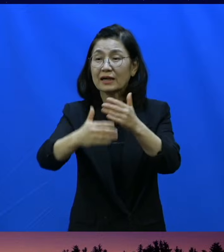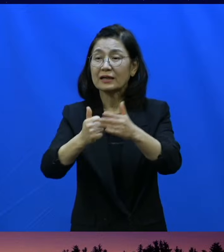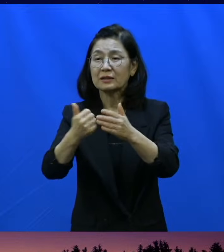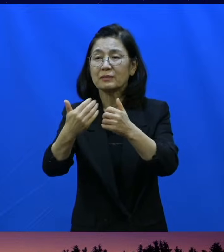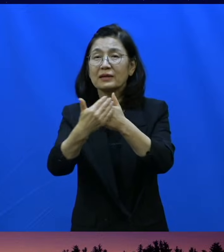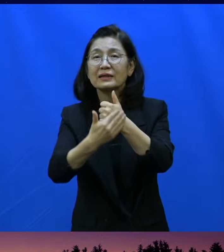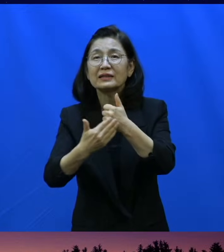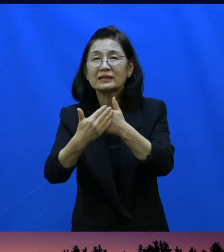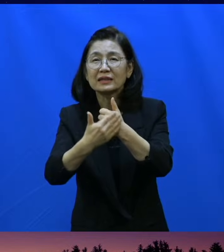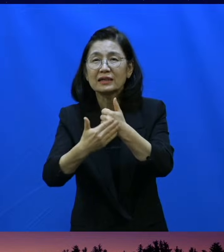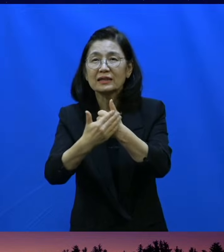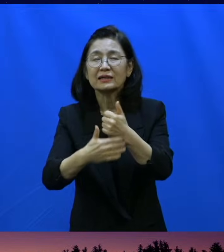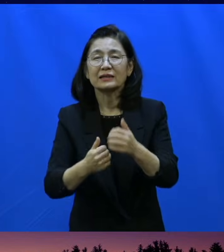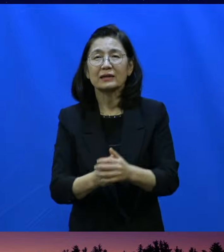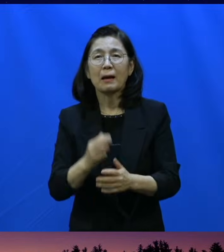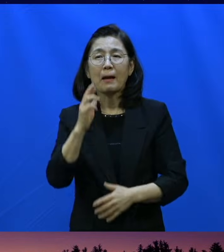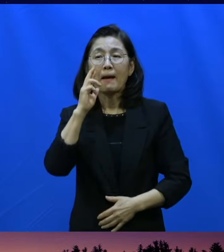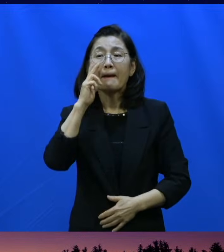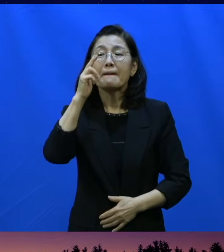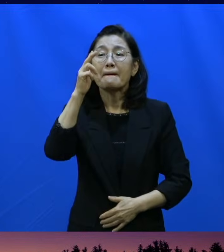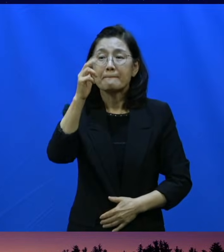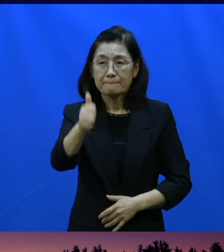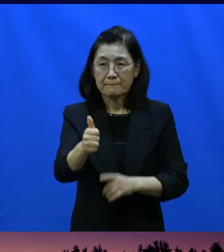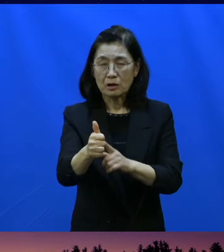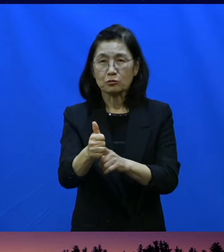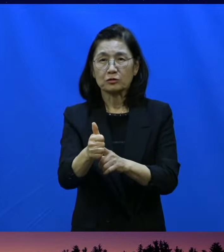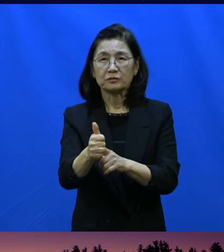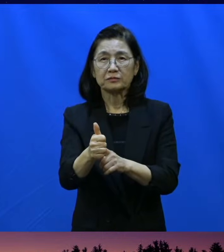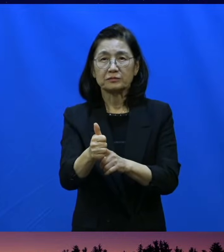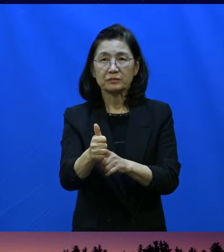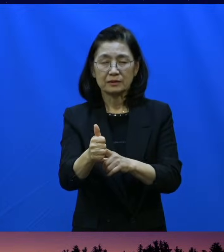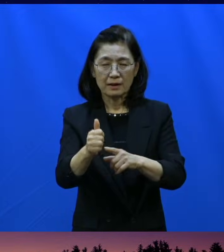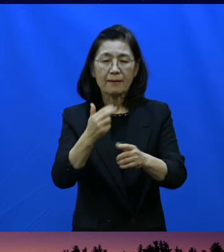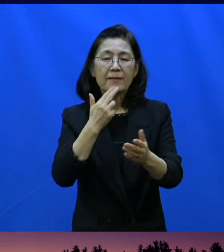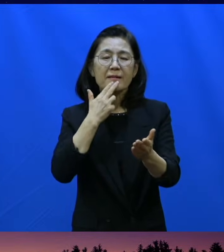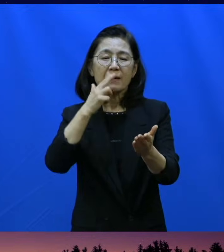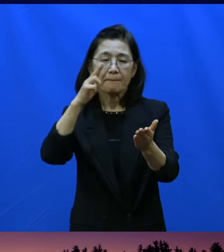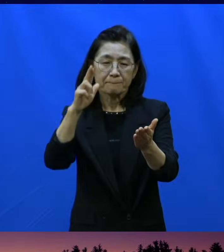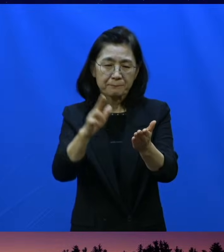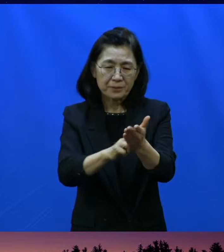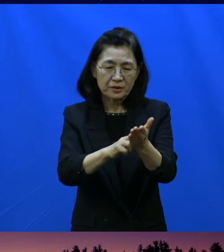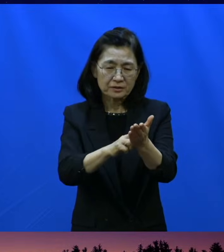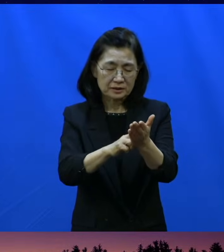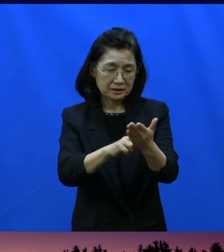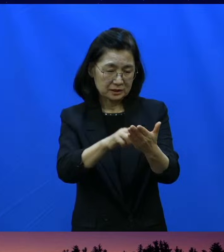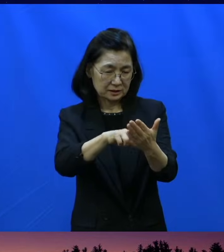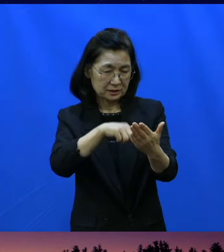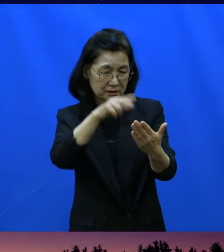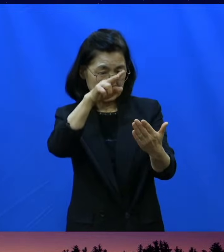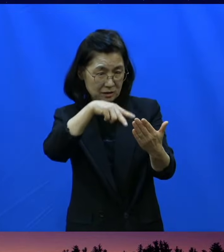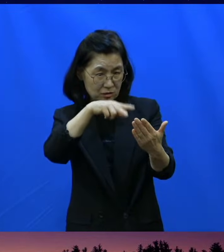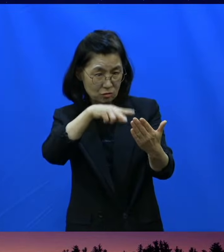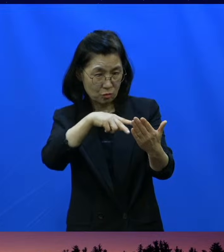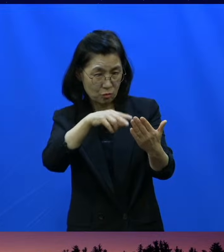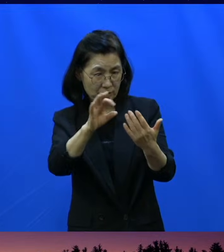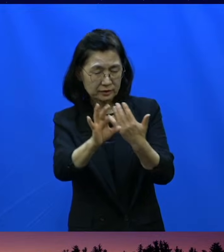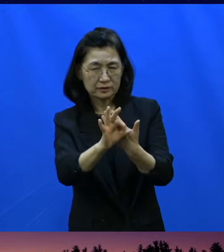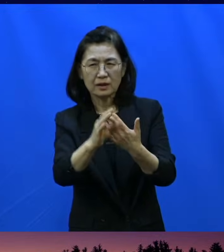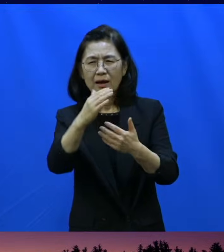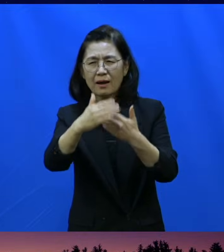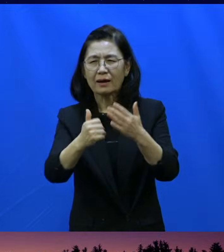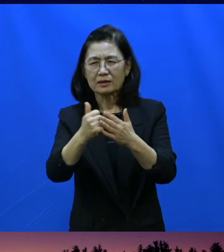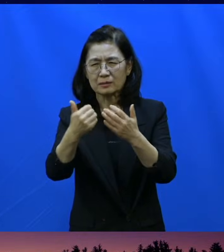근데 여러분, 여기서뿐만 아니라 바울의 이 서신 안에는 이 은혜라는 단어가 빠지지 않아요. 은혜라는